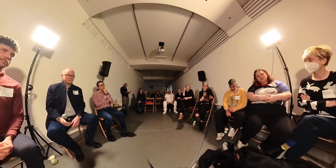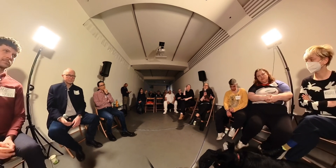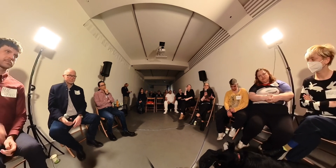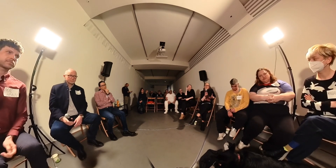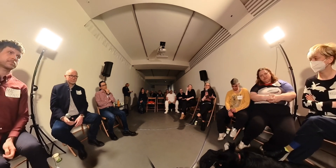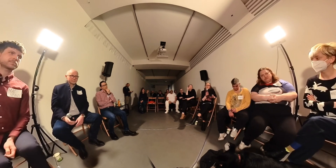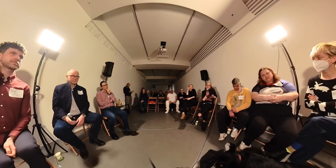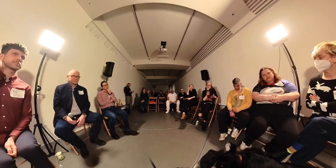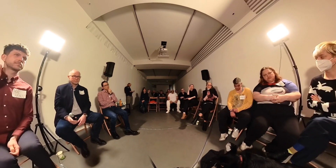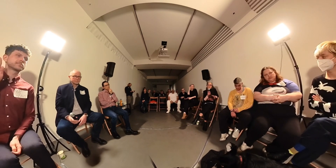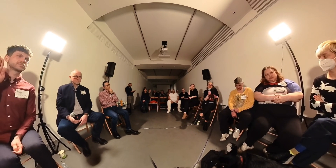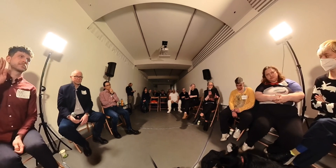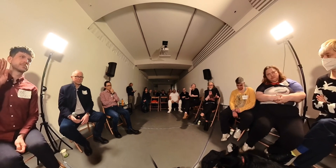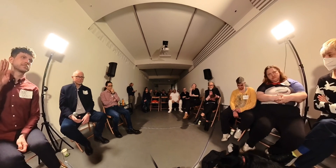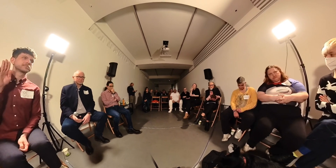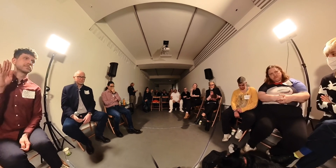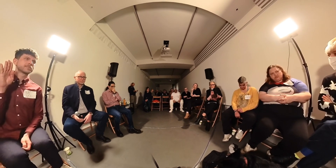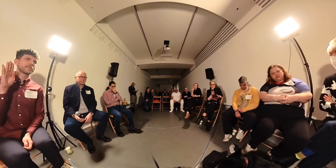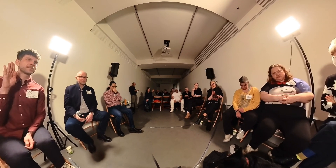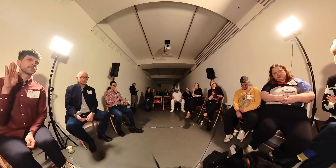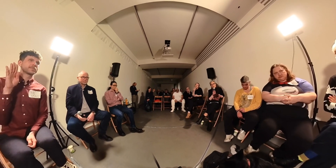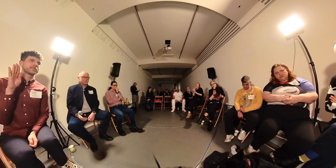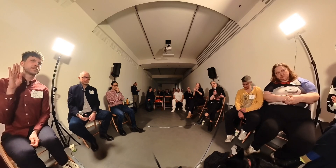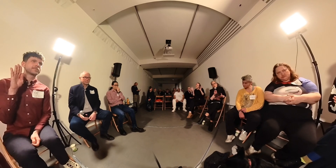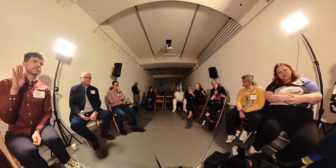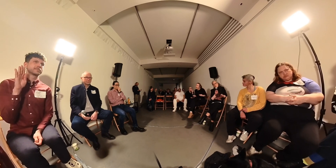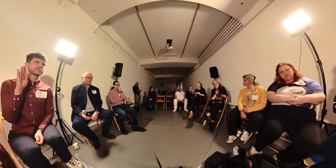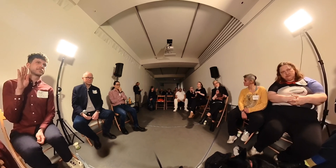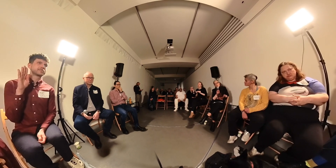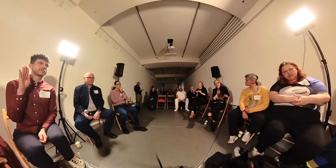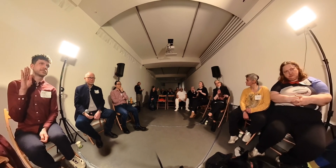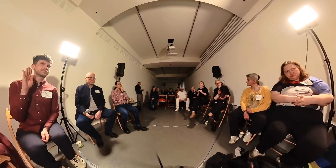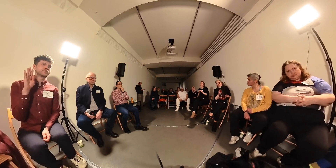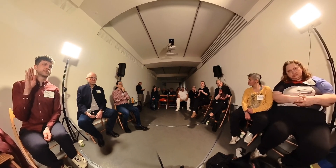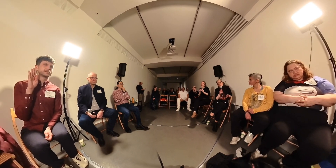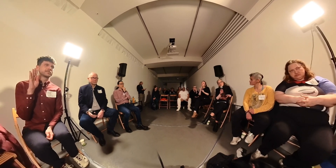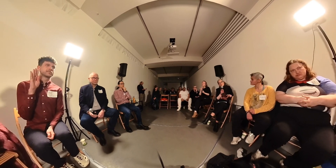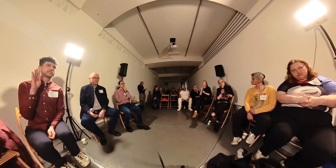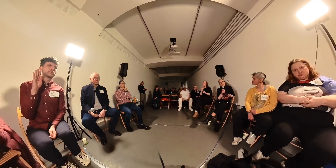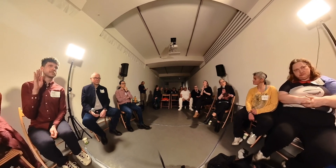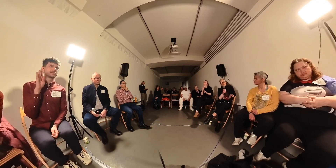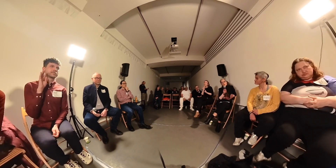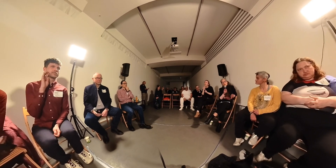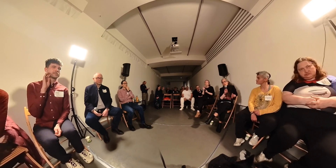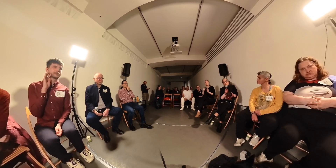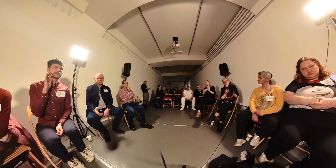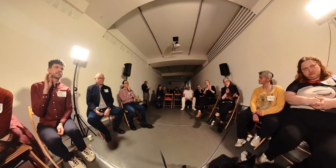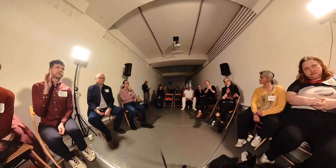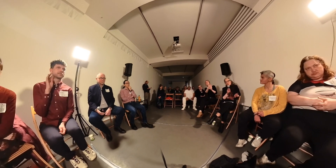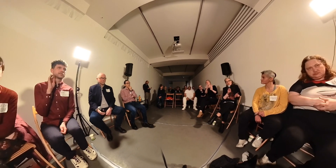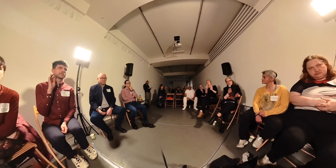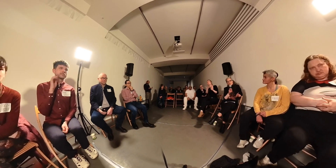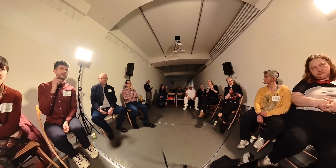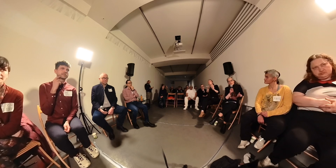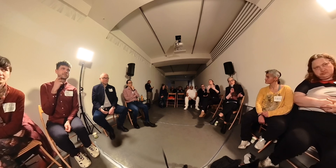tom byl tady té stránce věnován i jak to vlastně pak bylo komunikováno navenek tomu publiku při